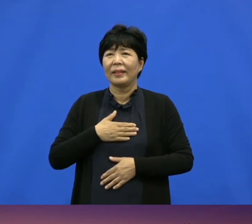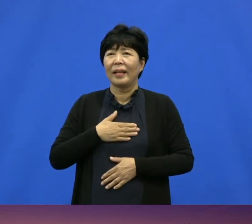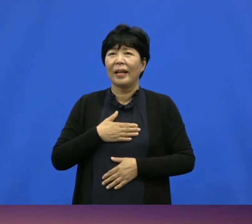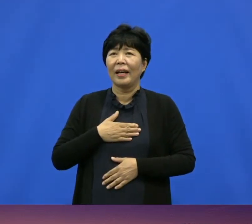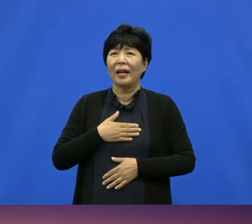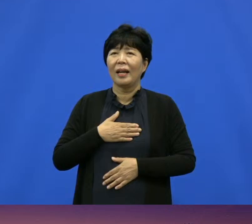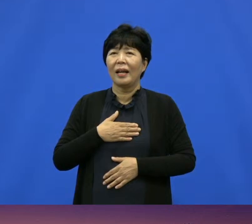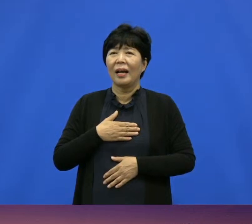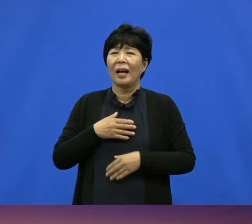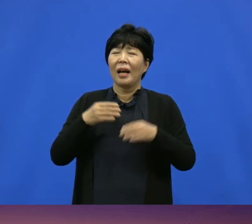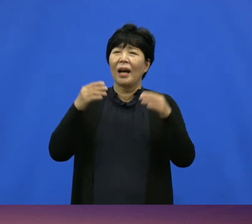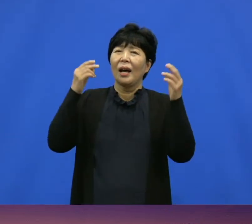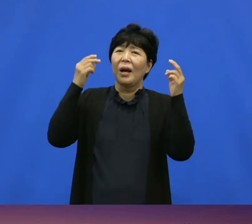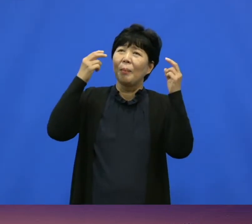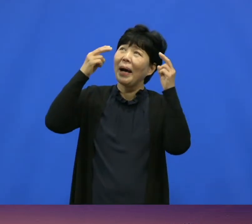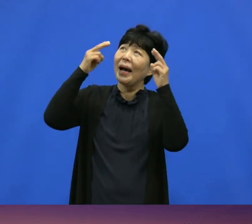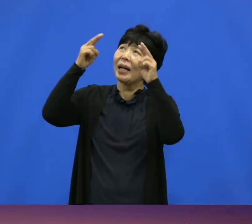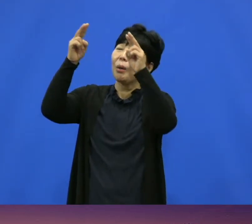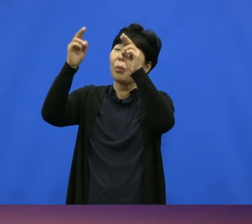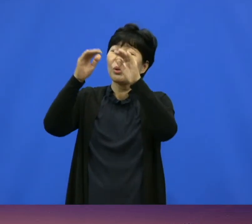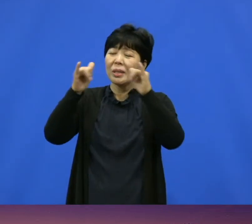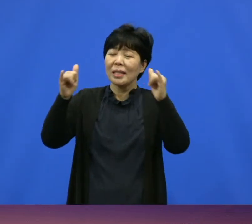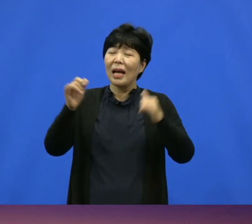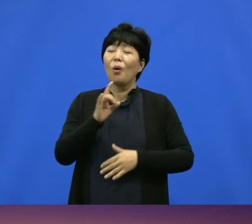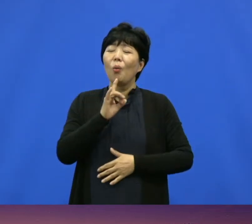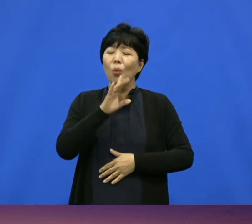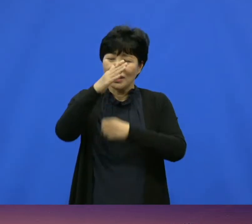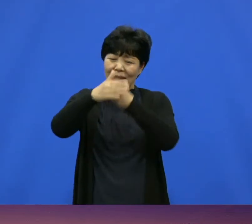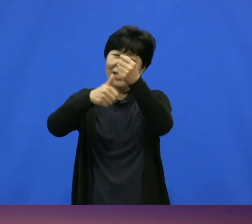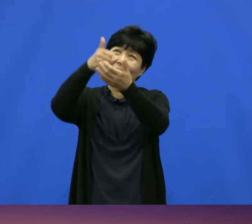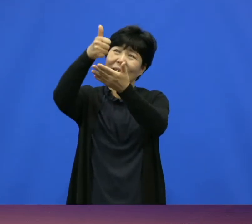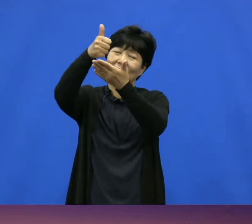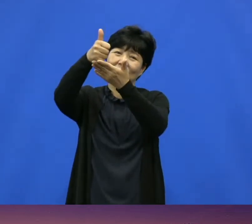하나님밖에 없다는 겁니다. 우리는 연약하고 쇠약합니다.